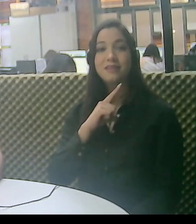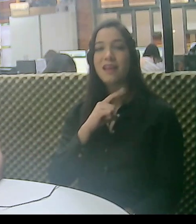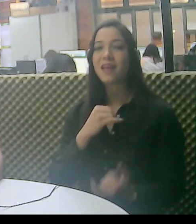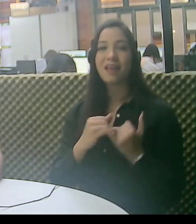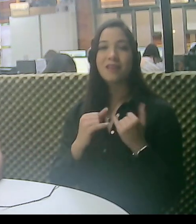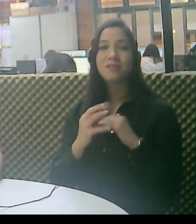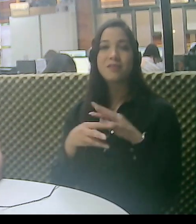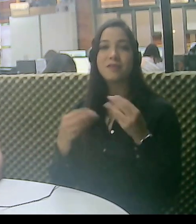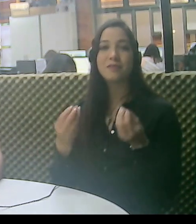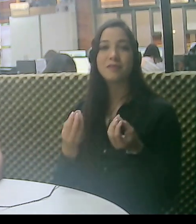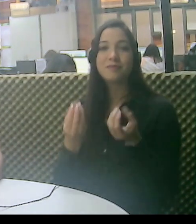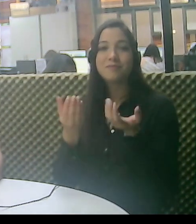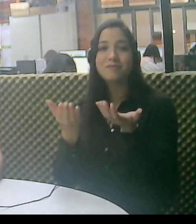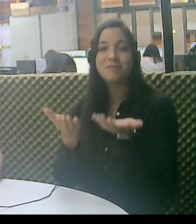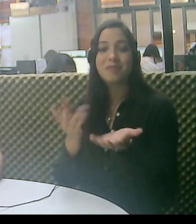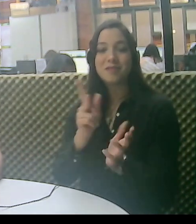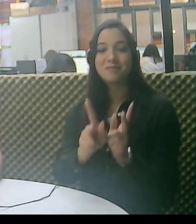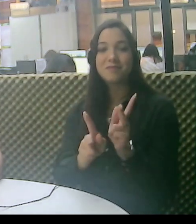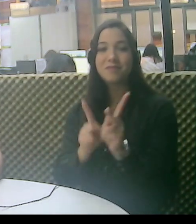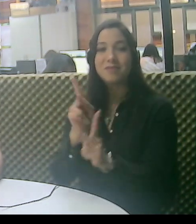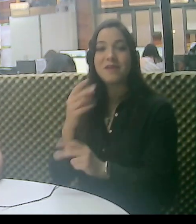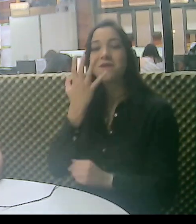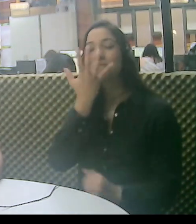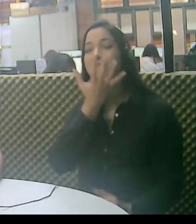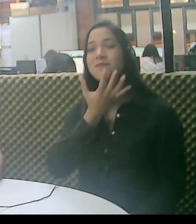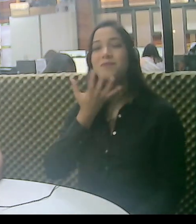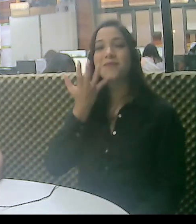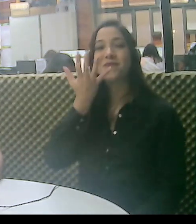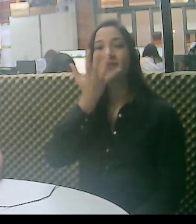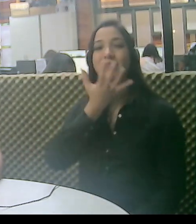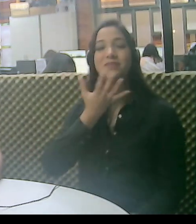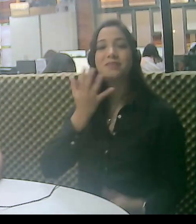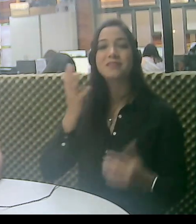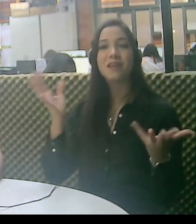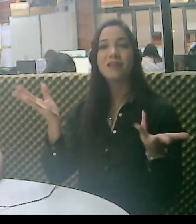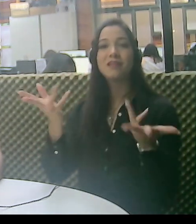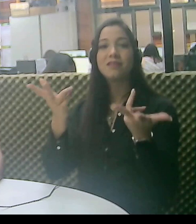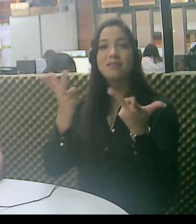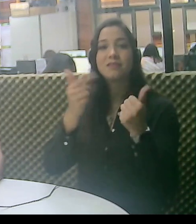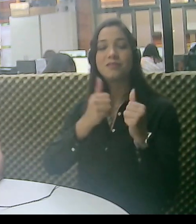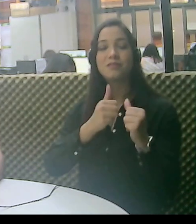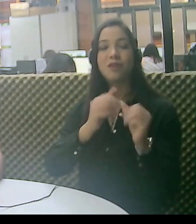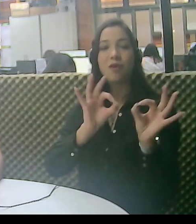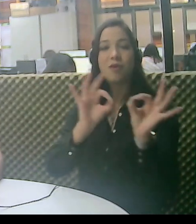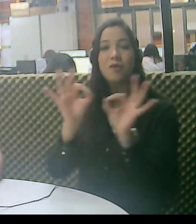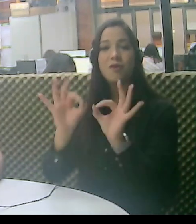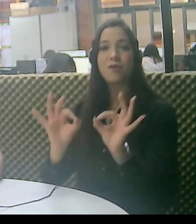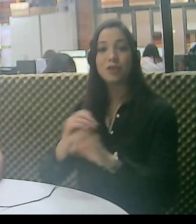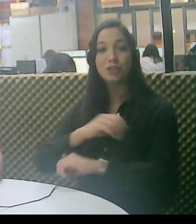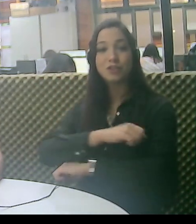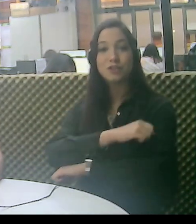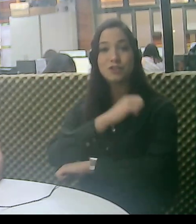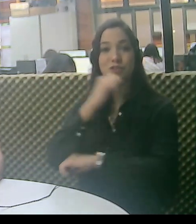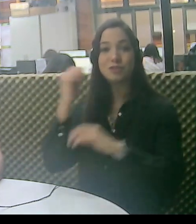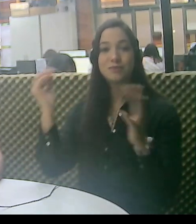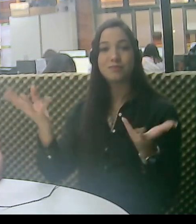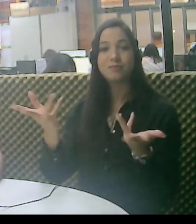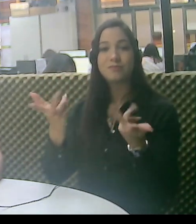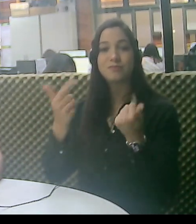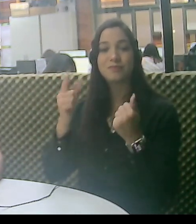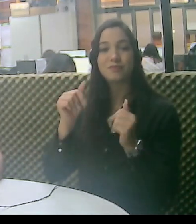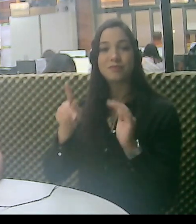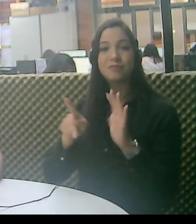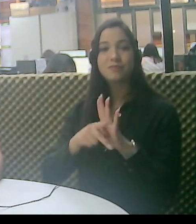apresenteando a população com músicas, decoração e muita emoção. O Janelas Encantadas é uma